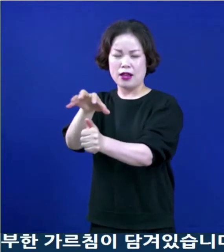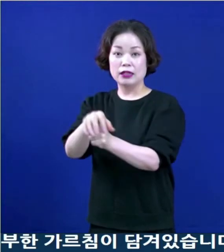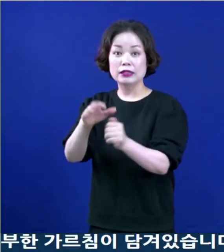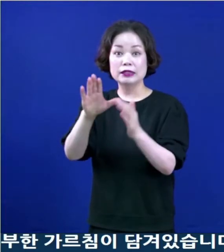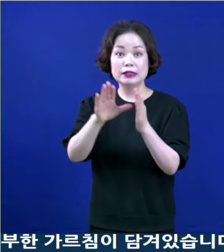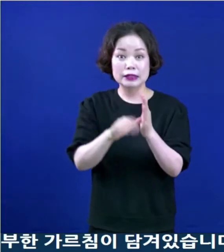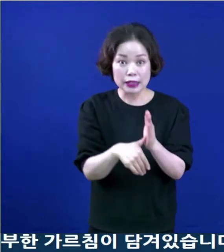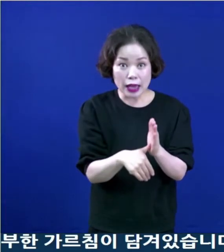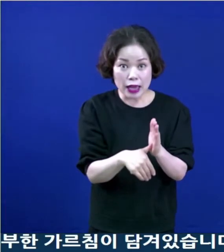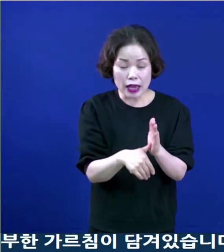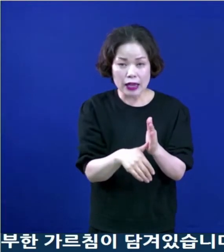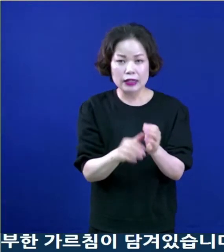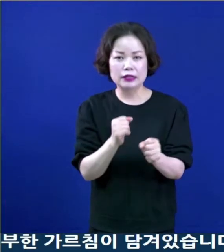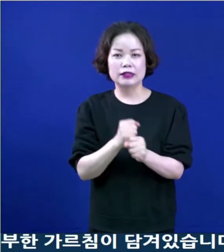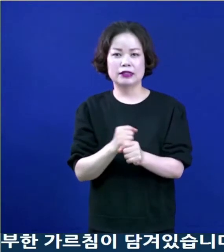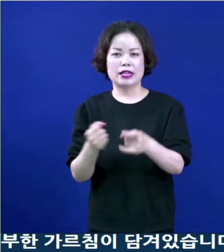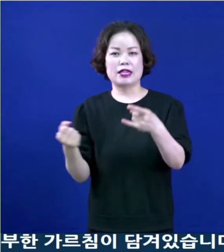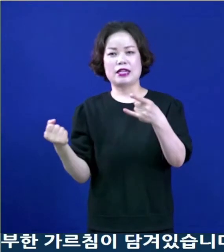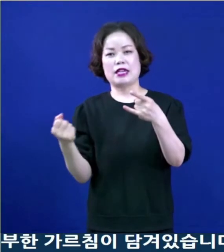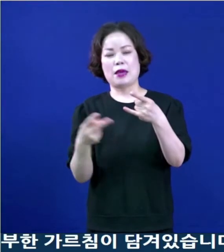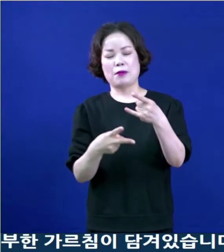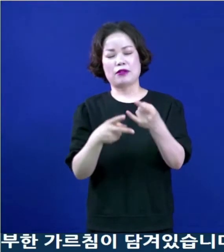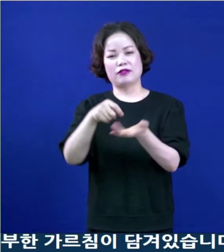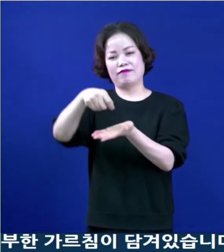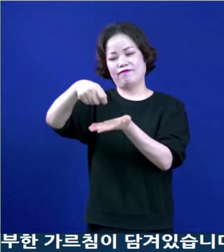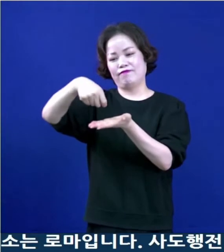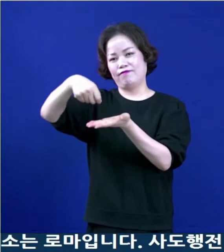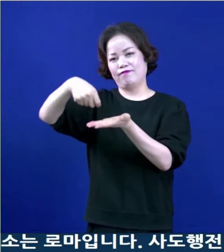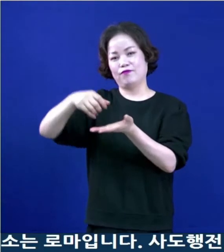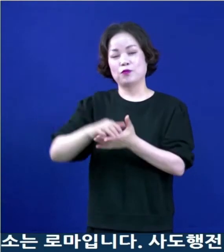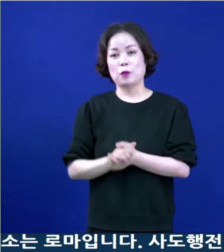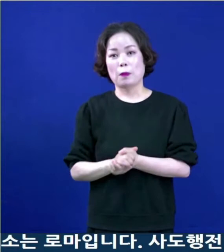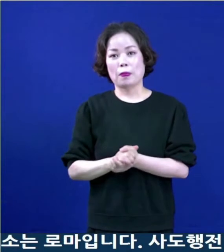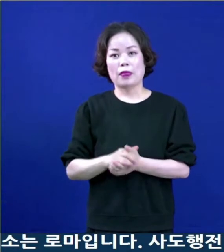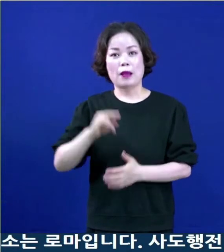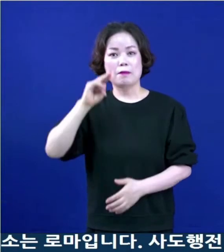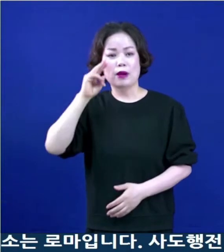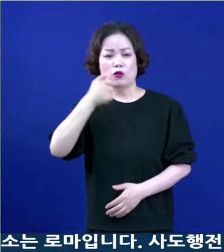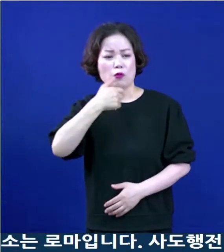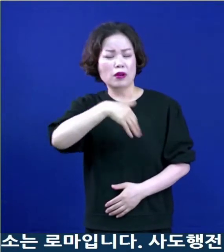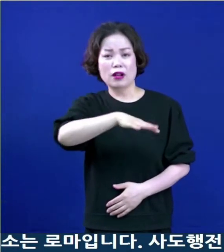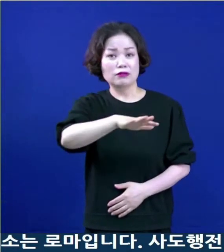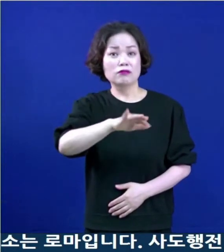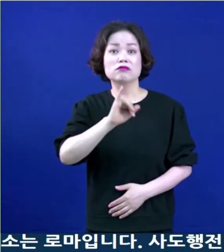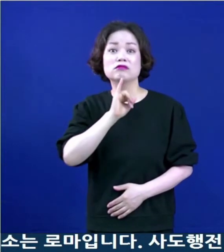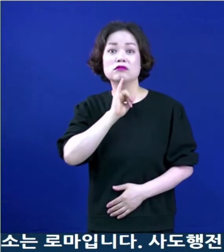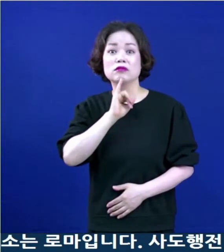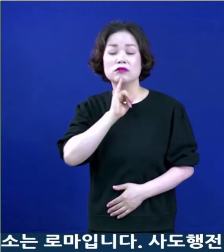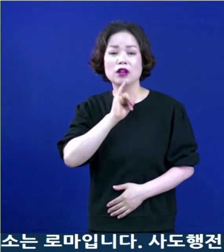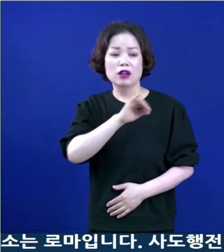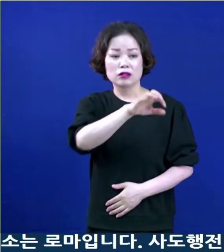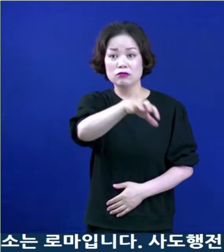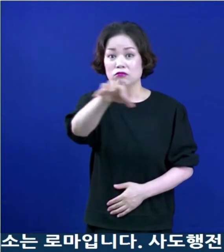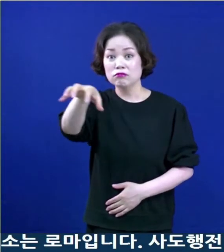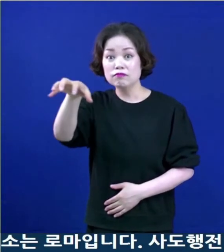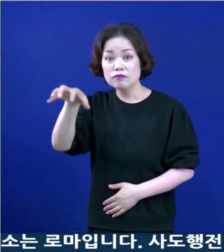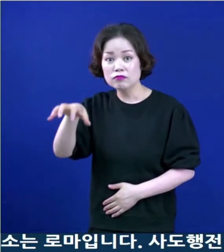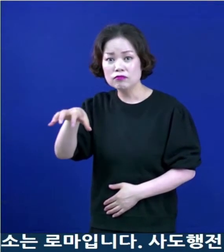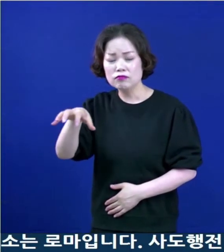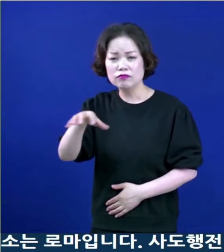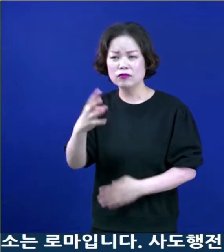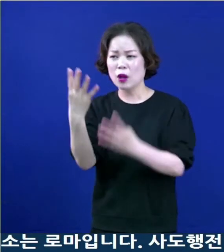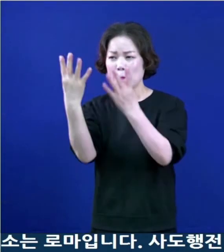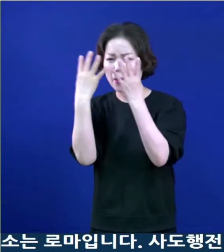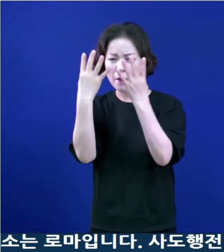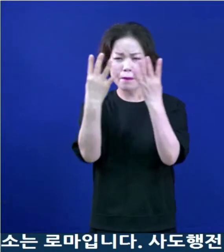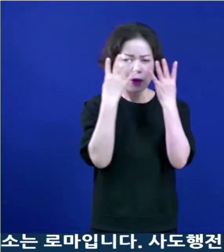그때 에베소서를 썼습니다. 바울은 굳이 로마에 가지 않아도 되었습니다. 이곳저곳에서 투옥이